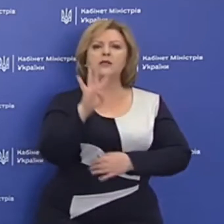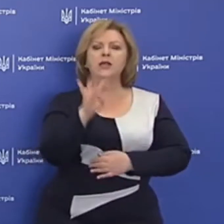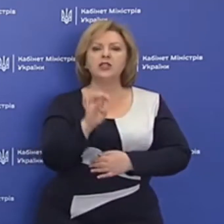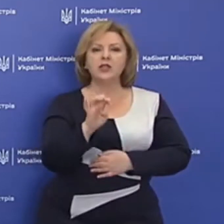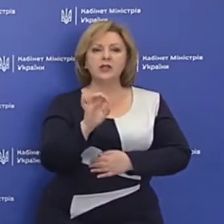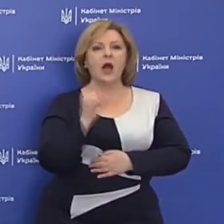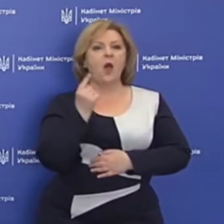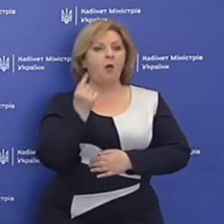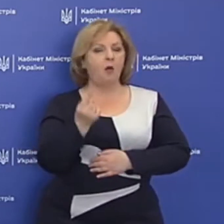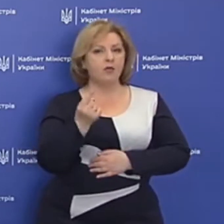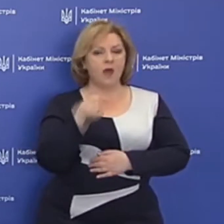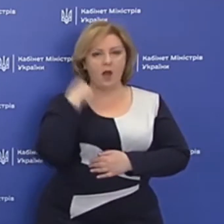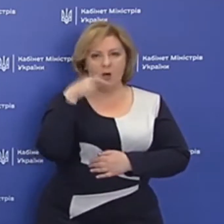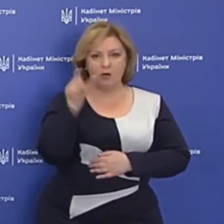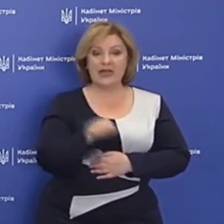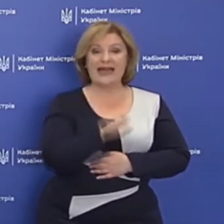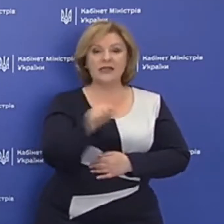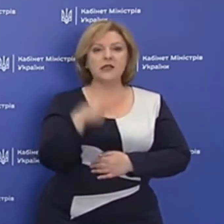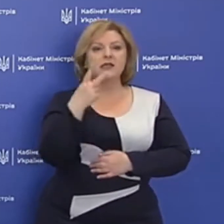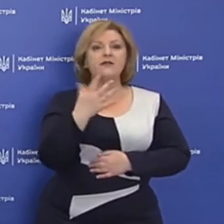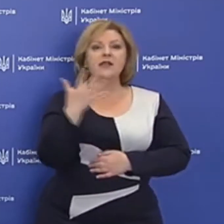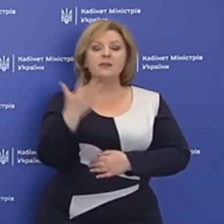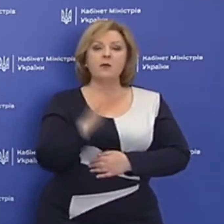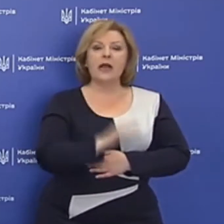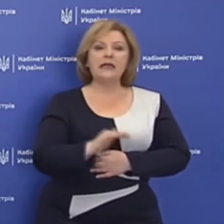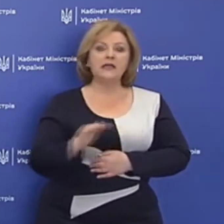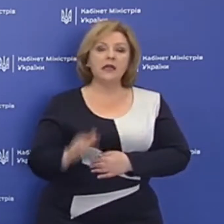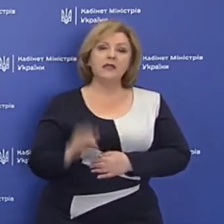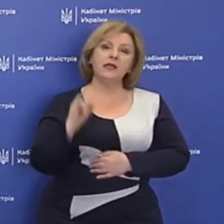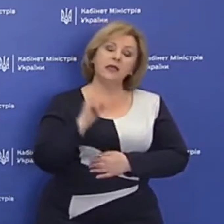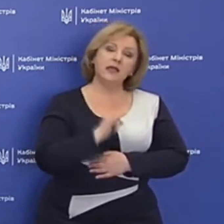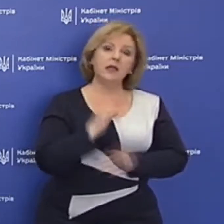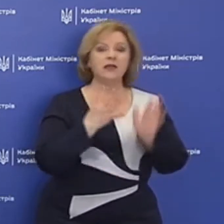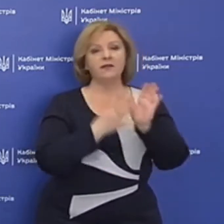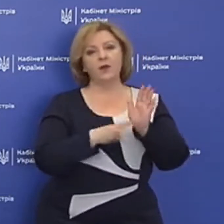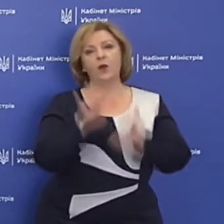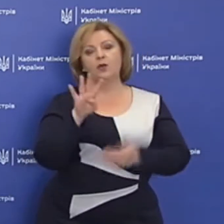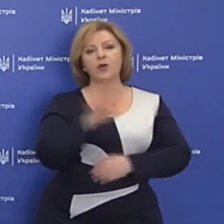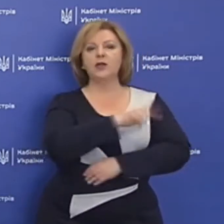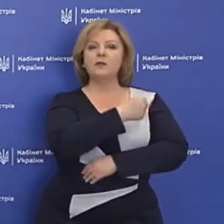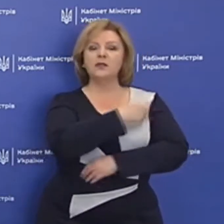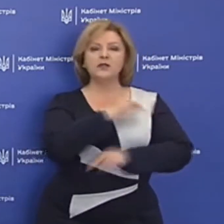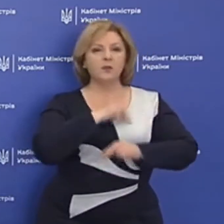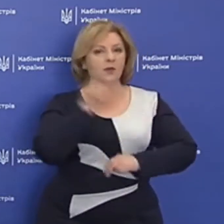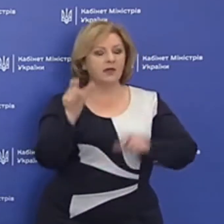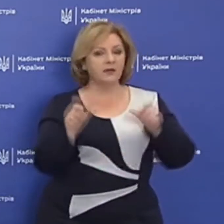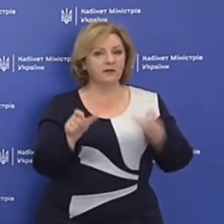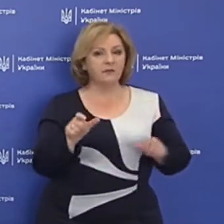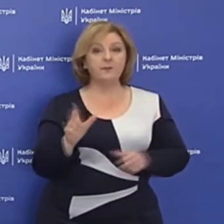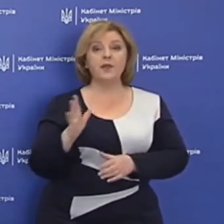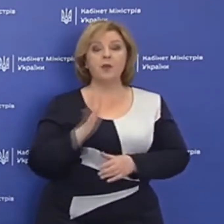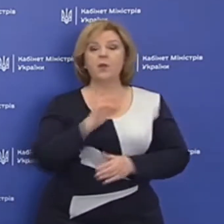401 особа. З них 25 дітей та 94 медичних працівника.